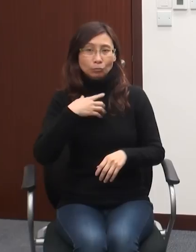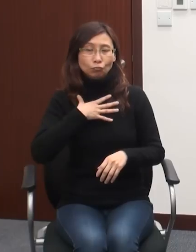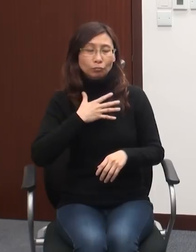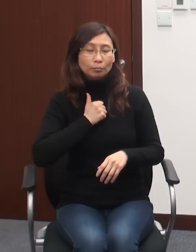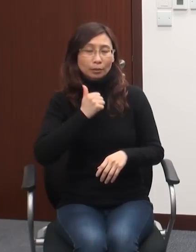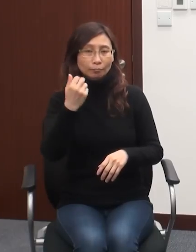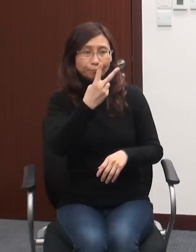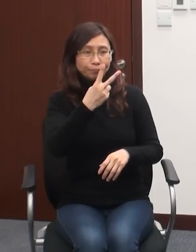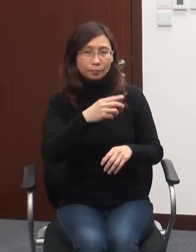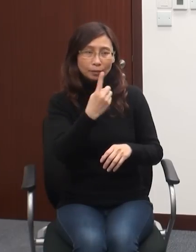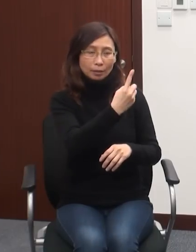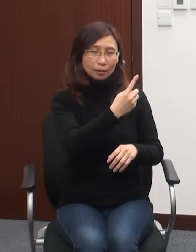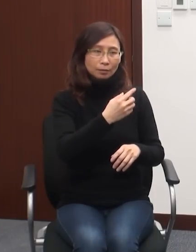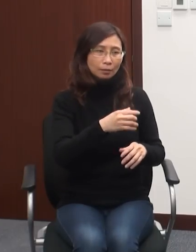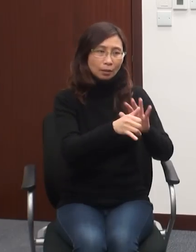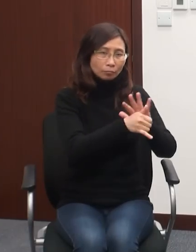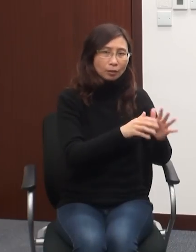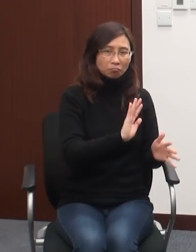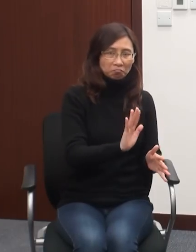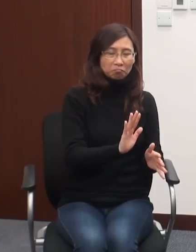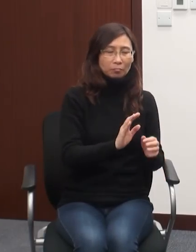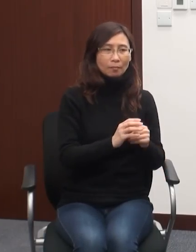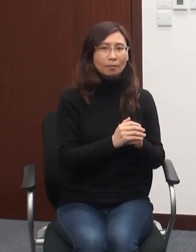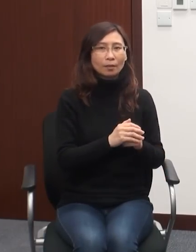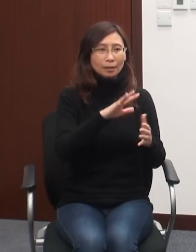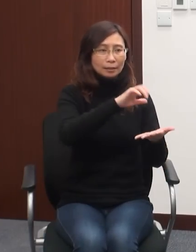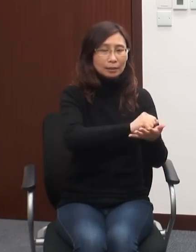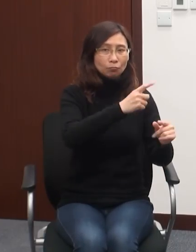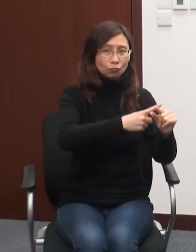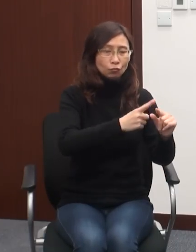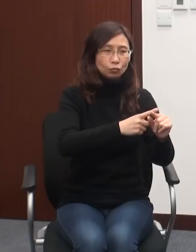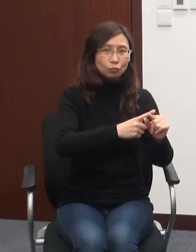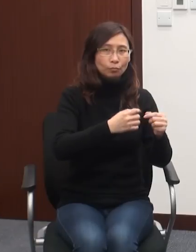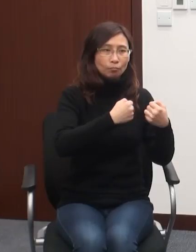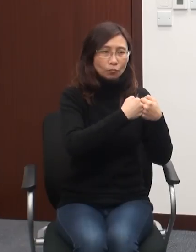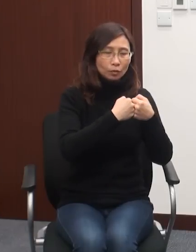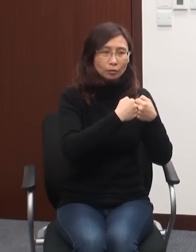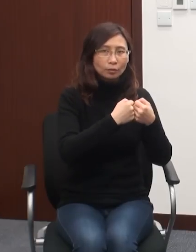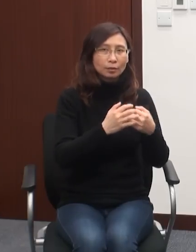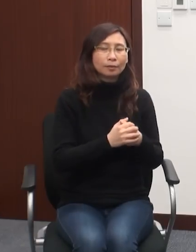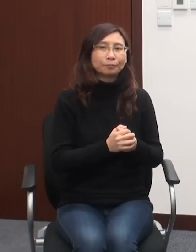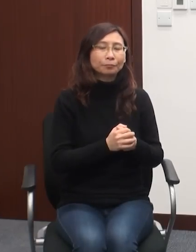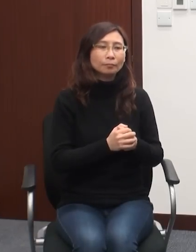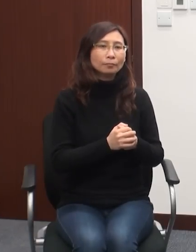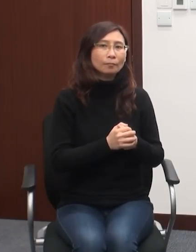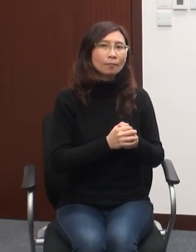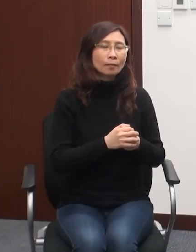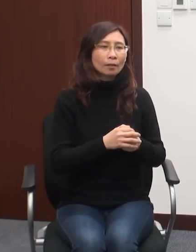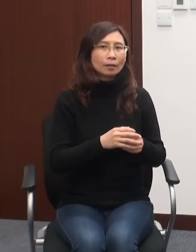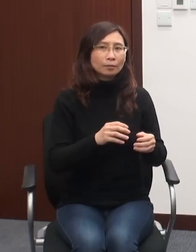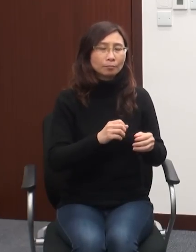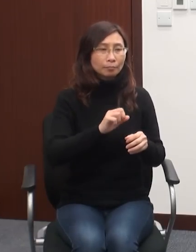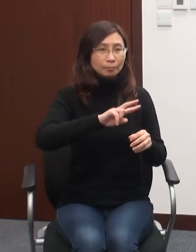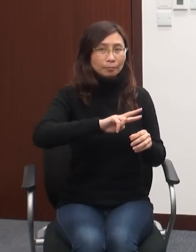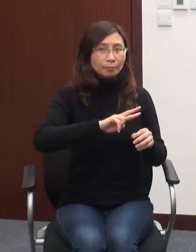我哋係唔褪嘅話，我哋嗰個佔中嘅抗爭 同埋由於佔中嘅抗爭引